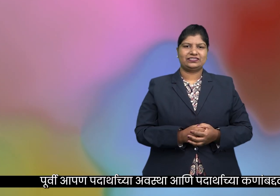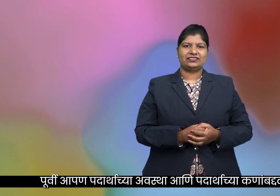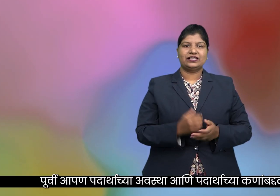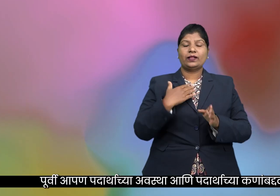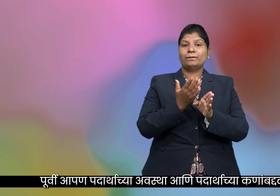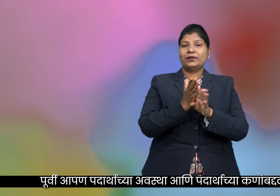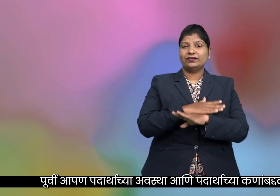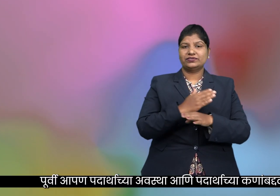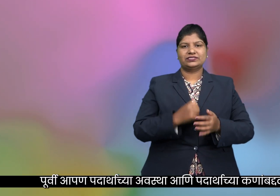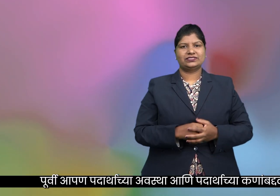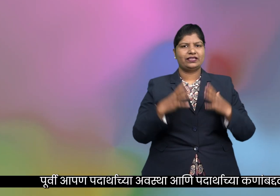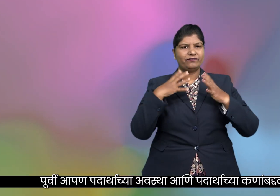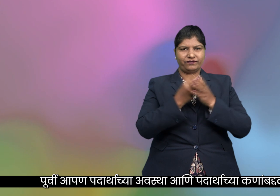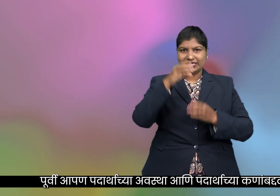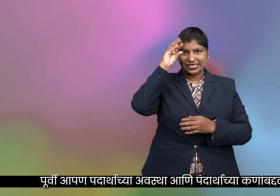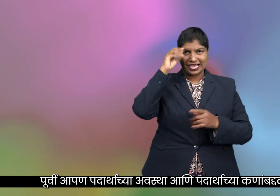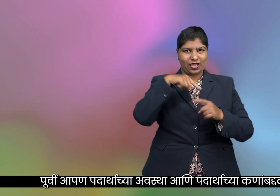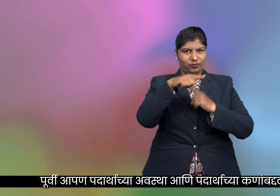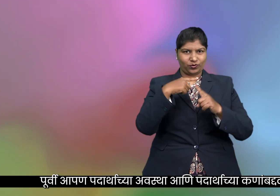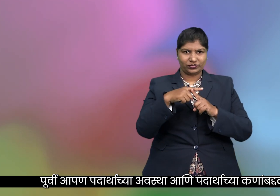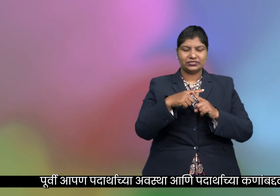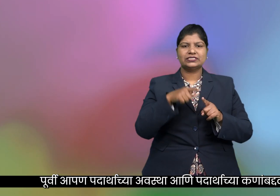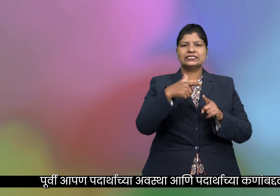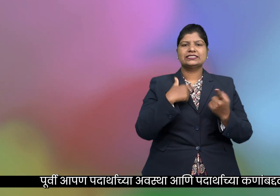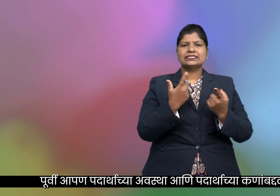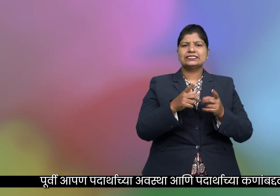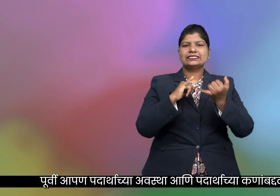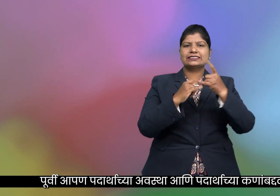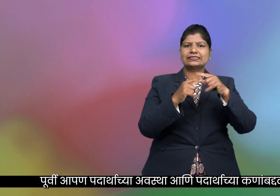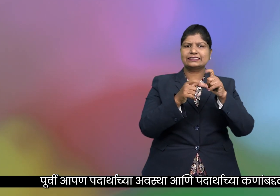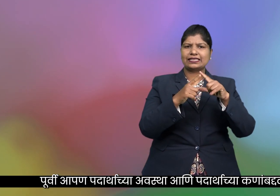पूर्वी आपण पदार्थांची अवस्था आणि पदार्थांच्या कणांबद्दल शिकलो होतो.